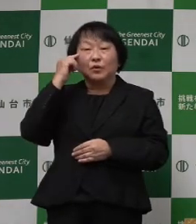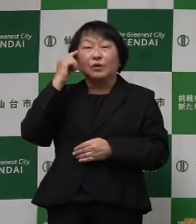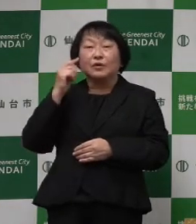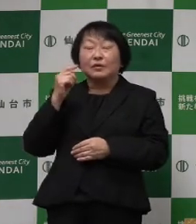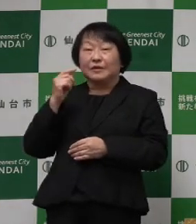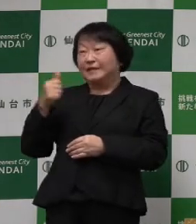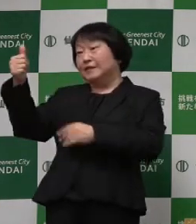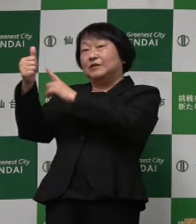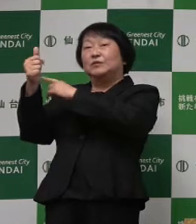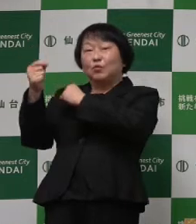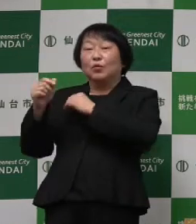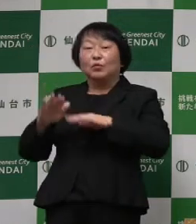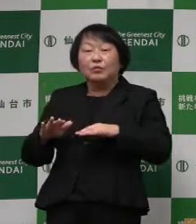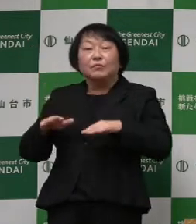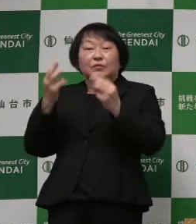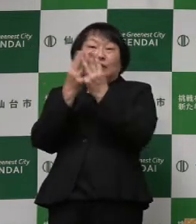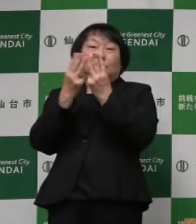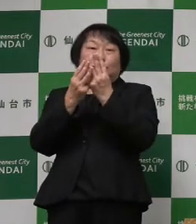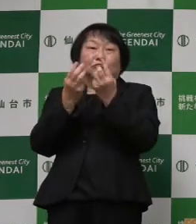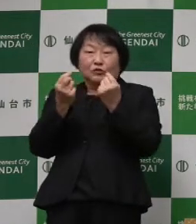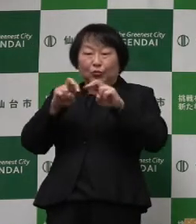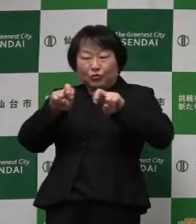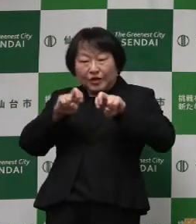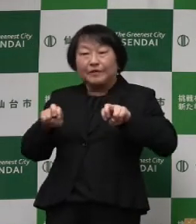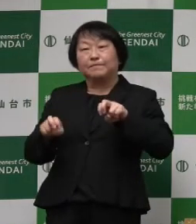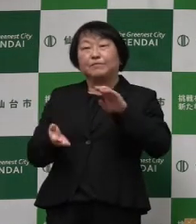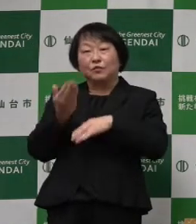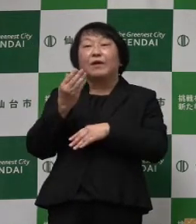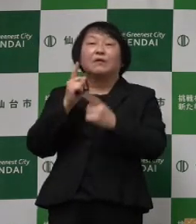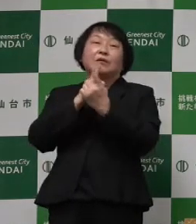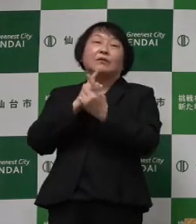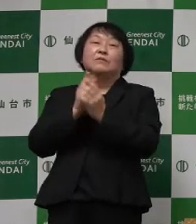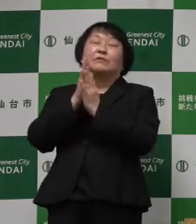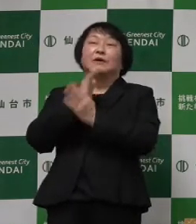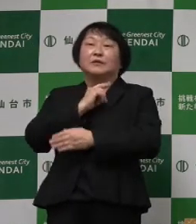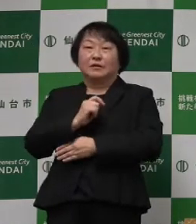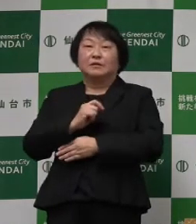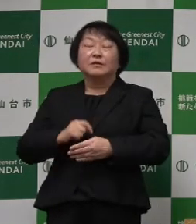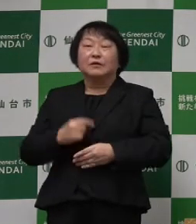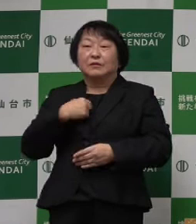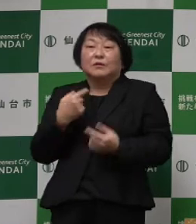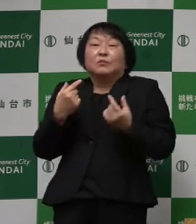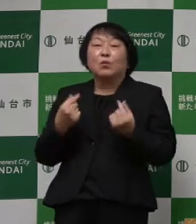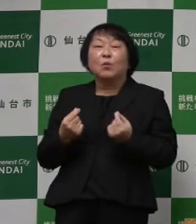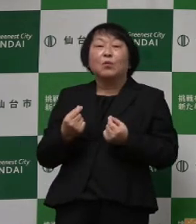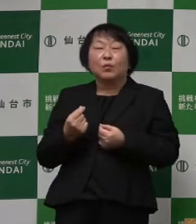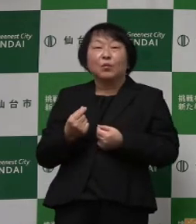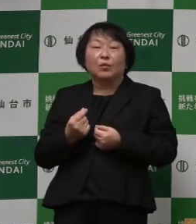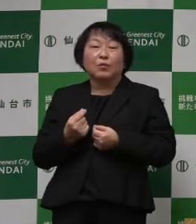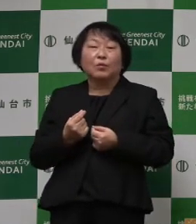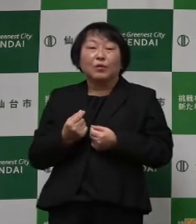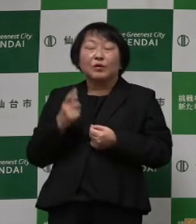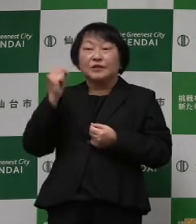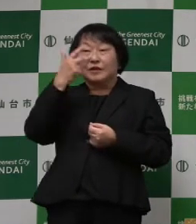ね、しっかりと分析をしていただいた上で対応を願いたいと思いますし、私も